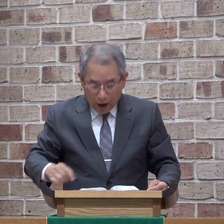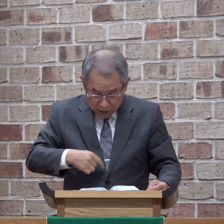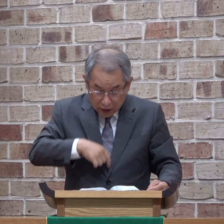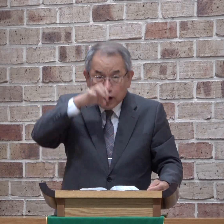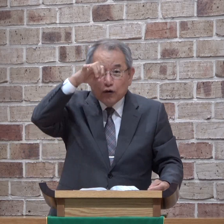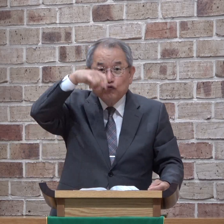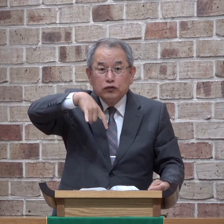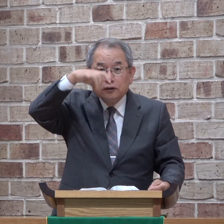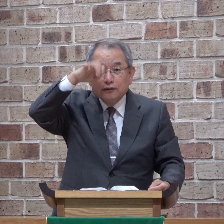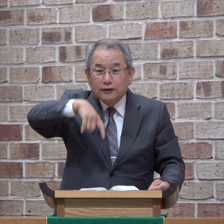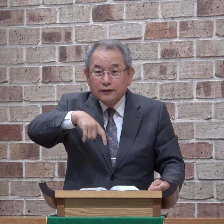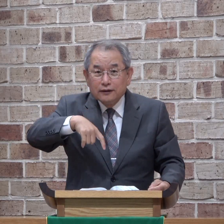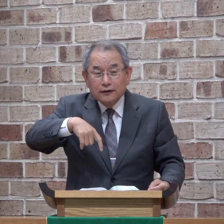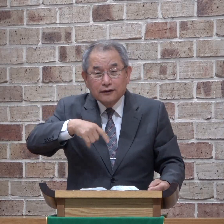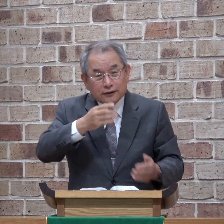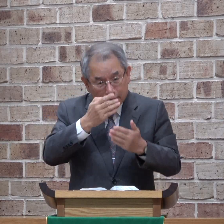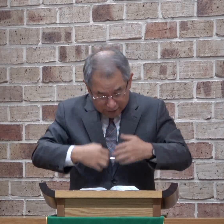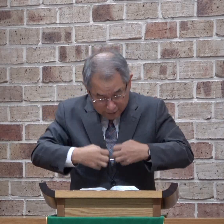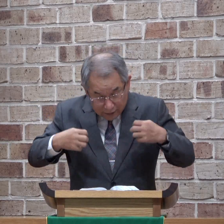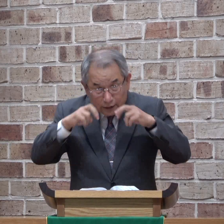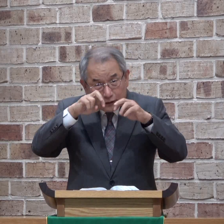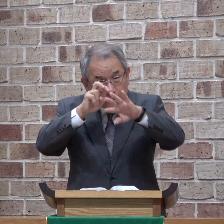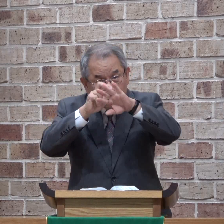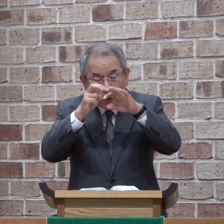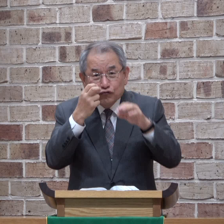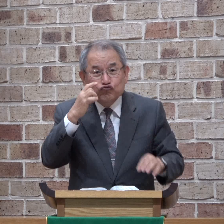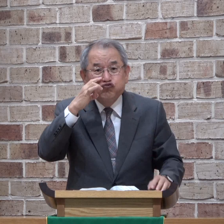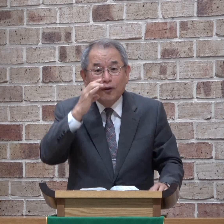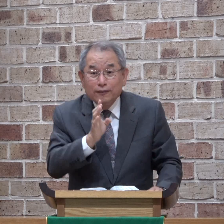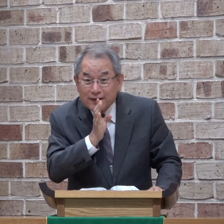많이 먹습니다. 위가 괜찮을까 하고 싶을 정도로